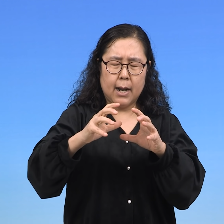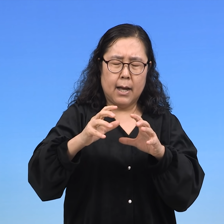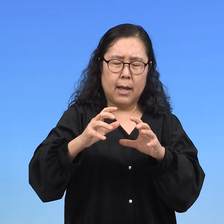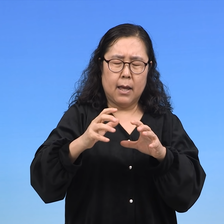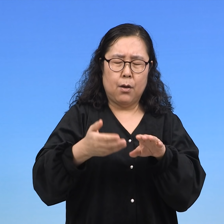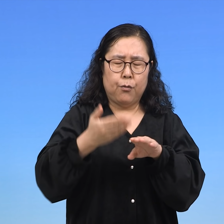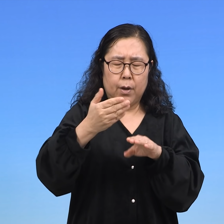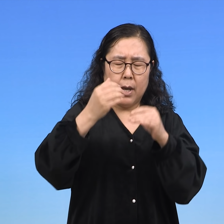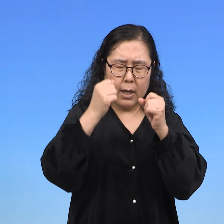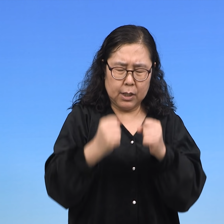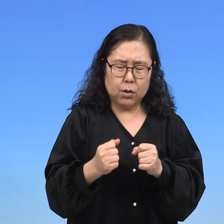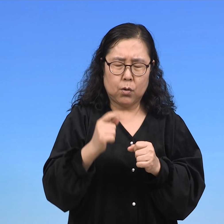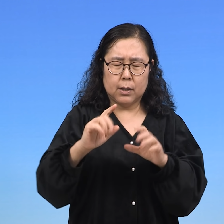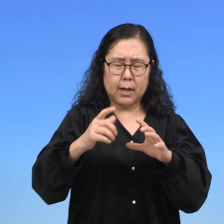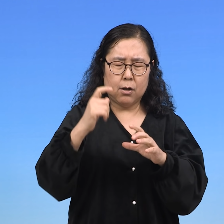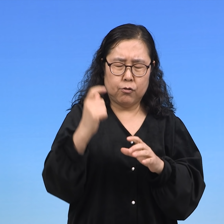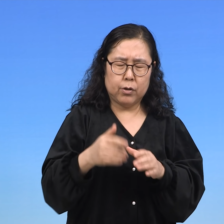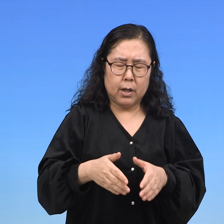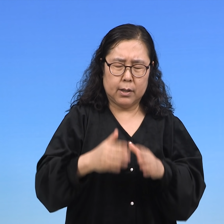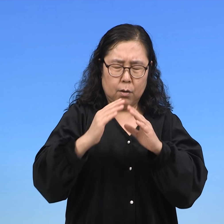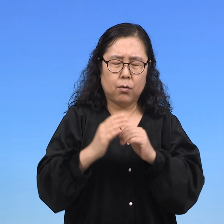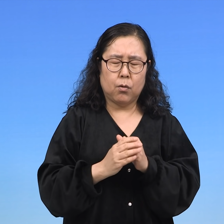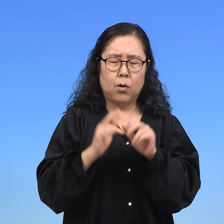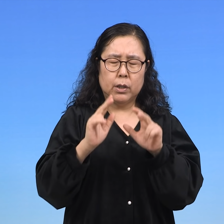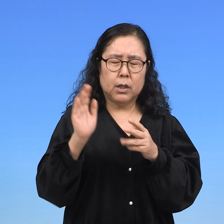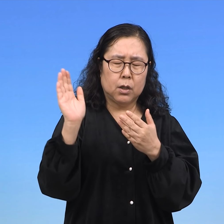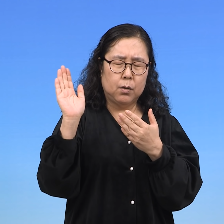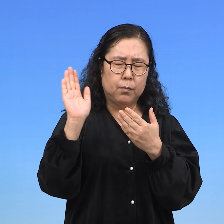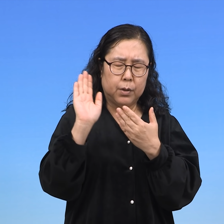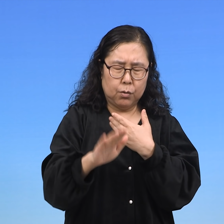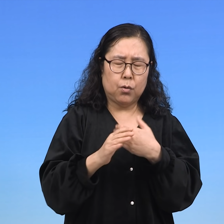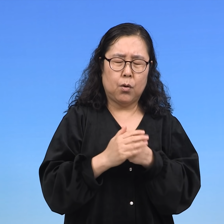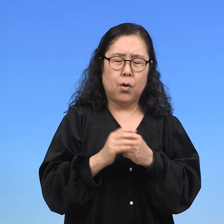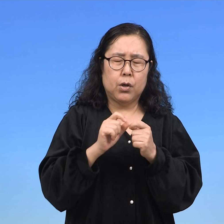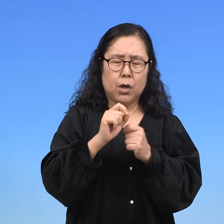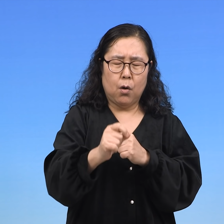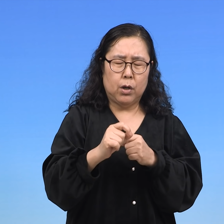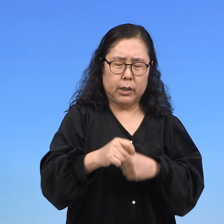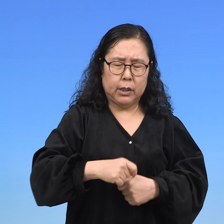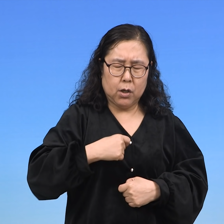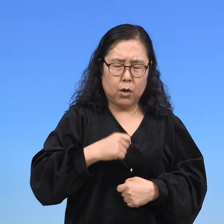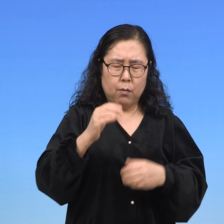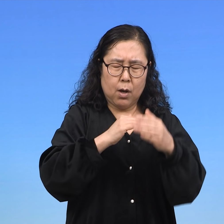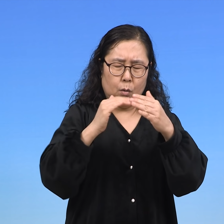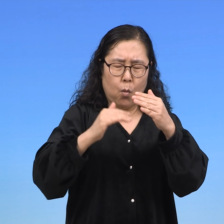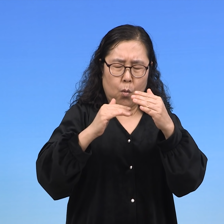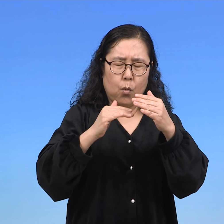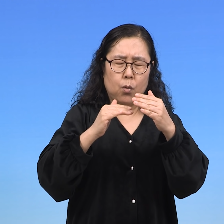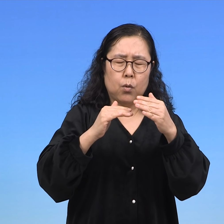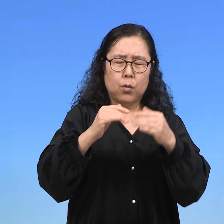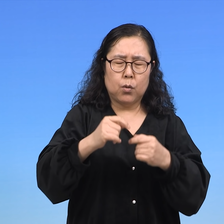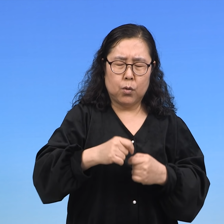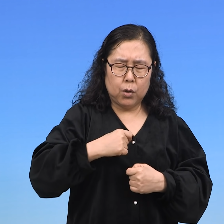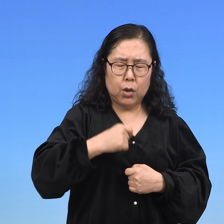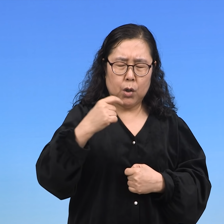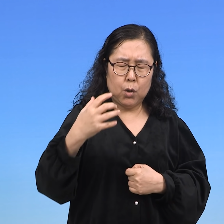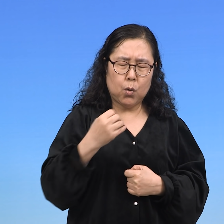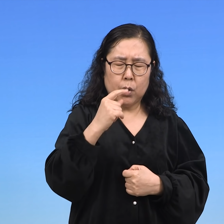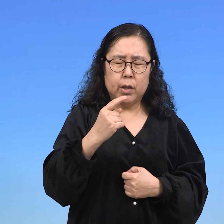굳게 세우고 지금 이후로 영원히 정의와 공의로 그것을 보존하실 것이라. 만군의